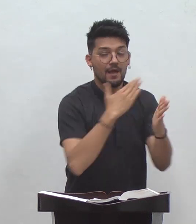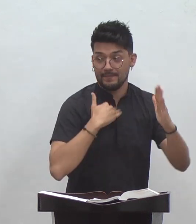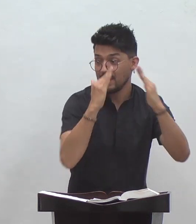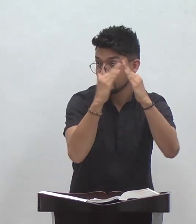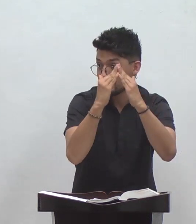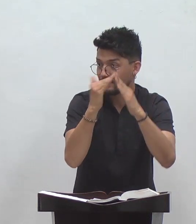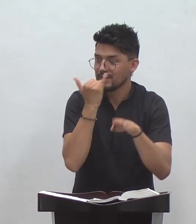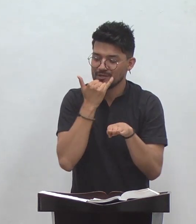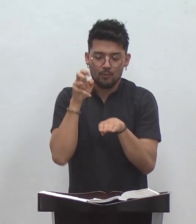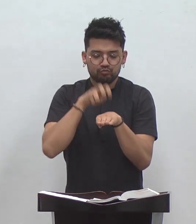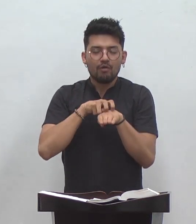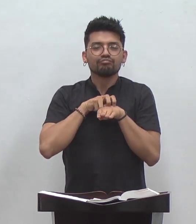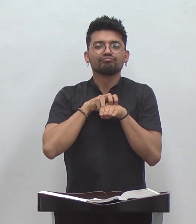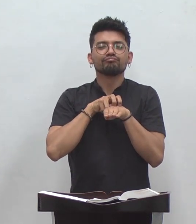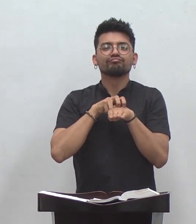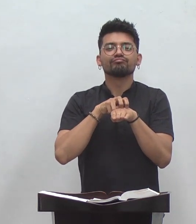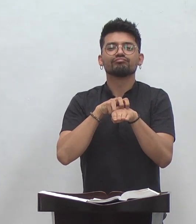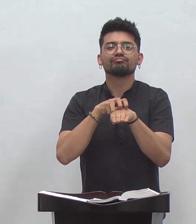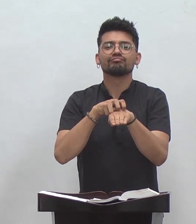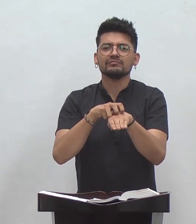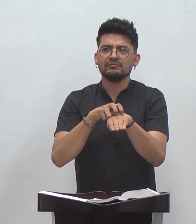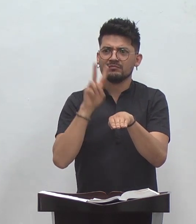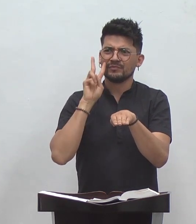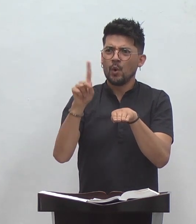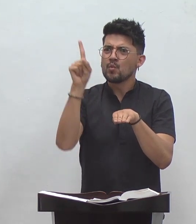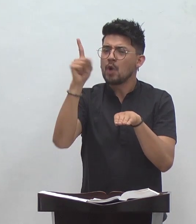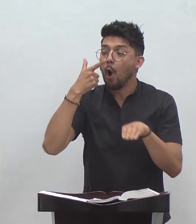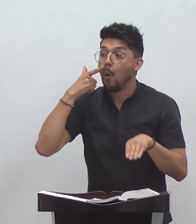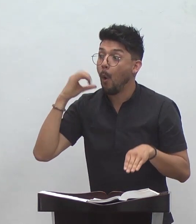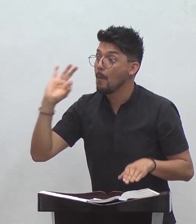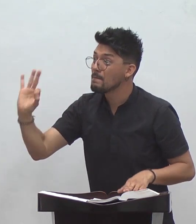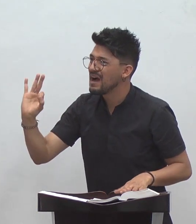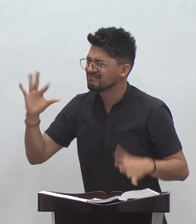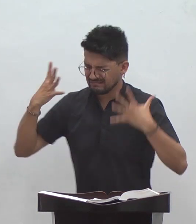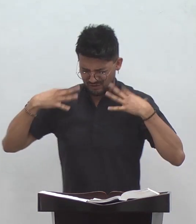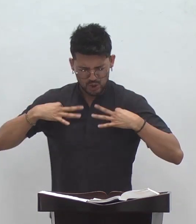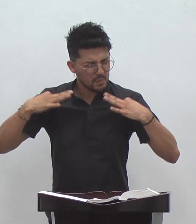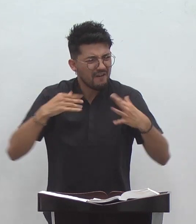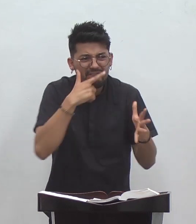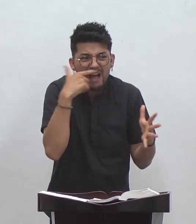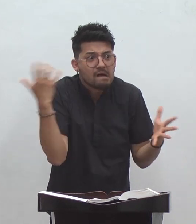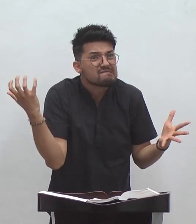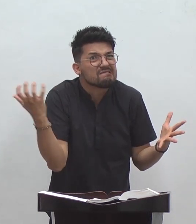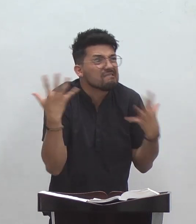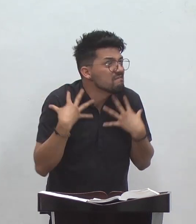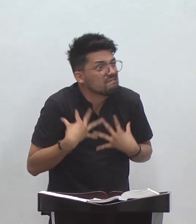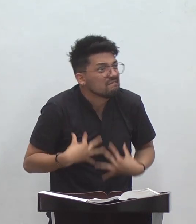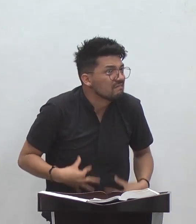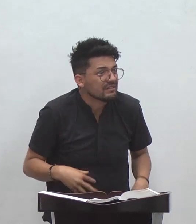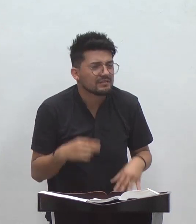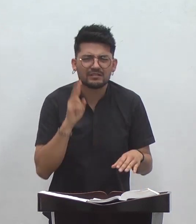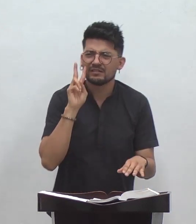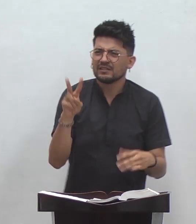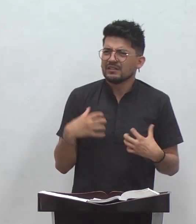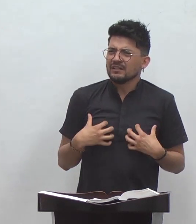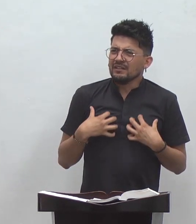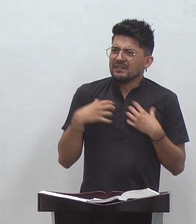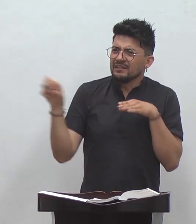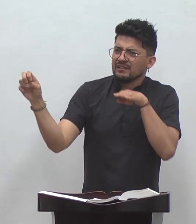noche aproximadamente, me dirigí a mi casa. Estaba en el colectivo cuando vi a un hombre indigente, de ropa fea. Me